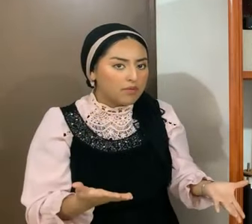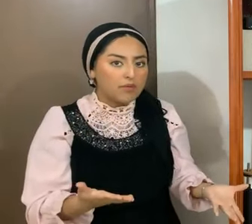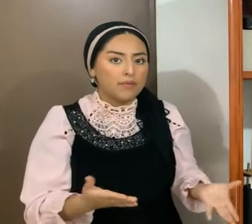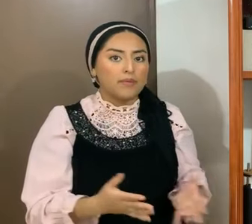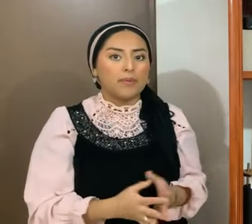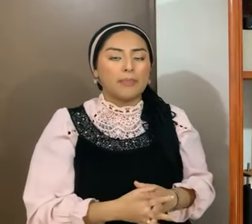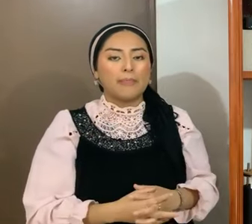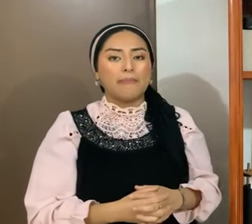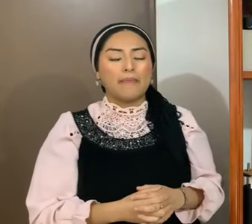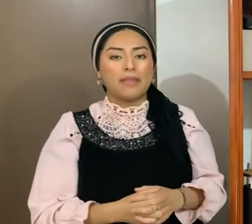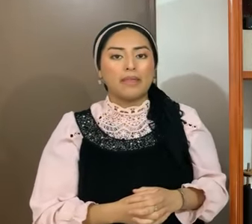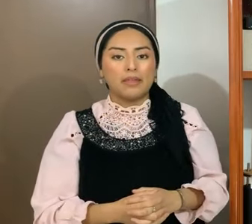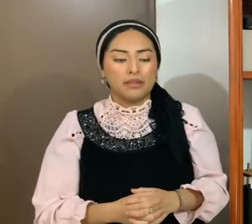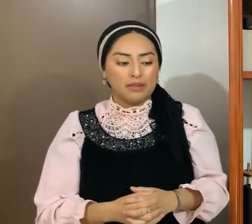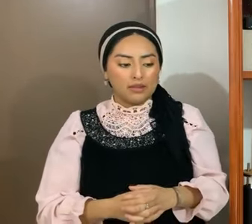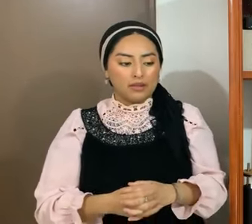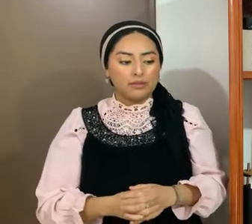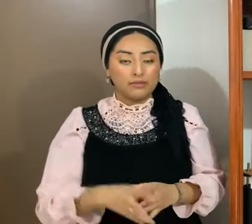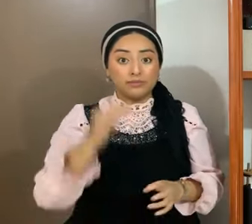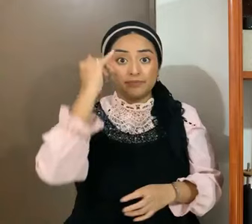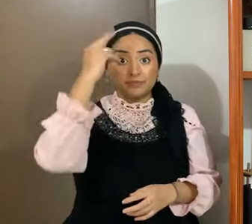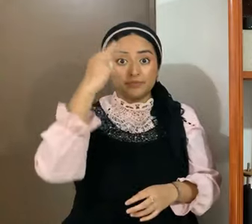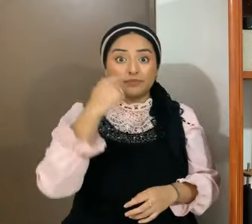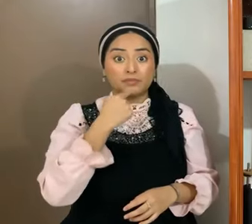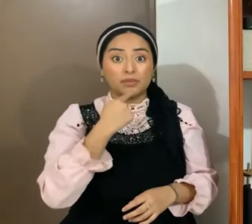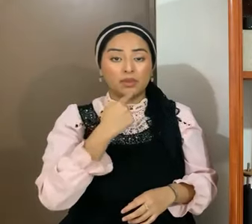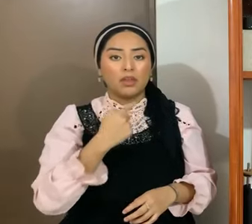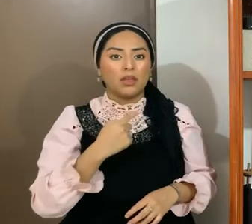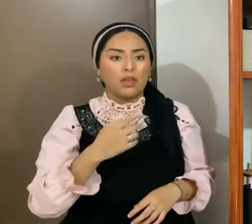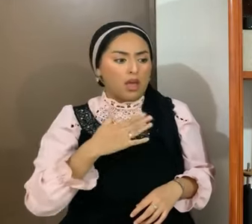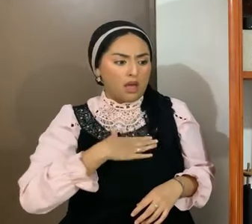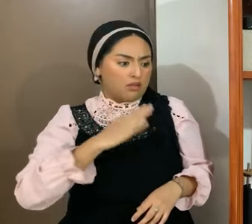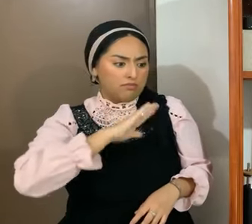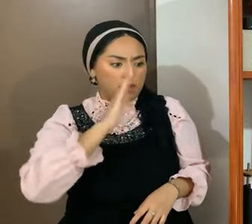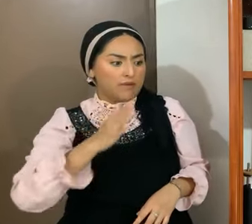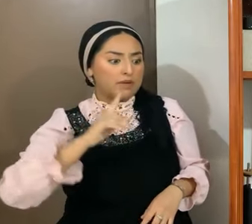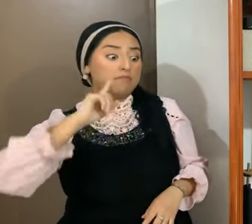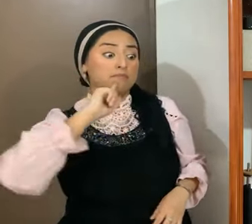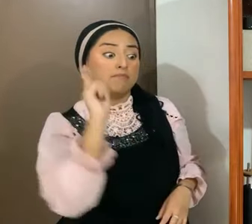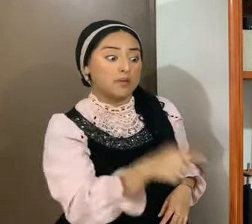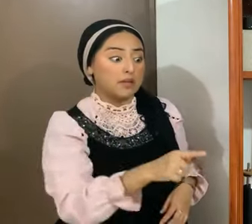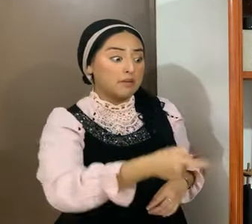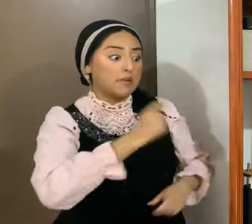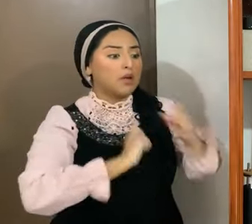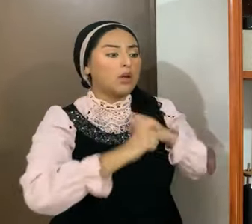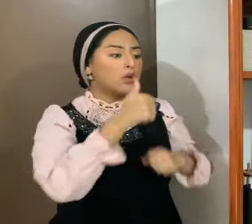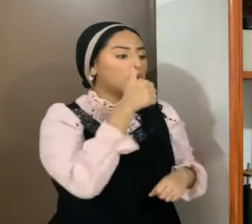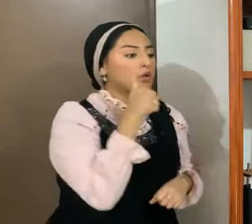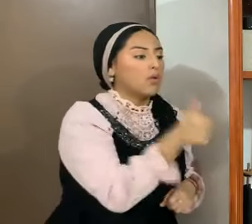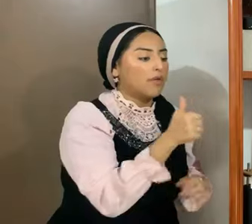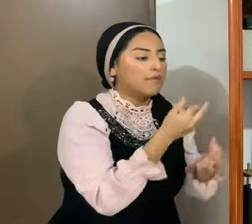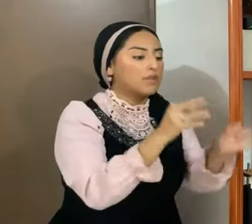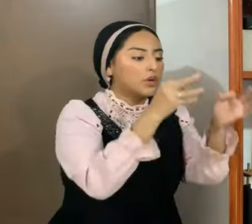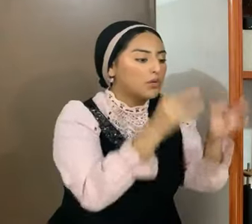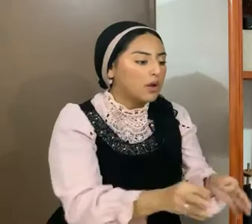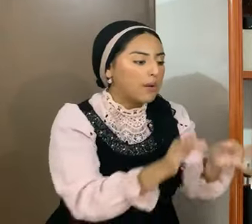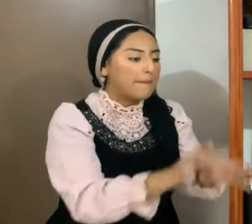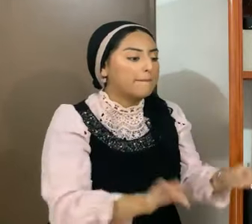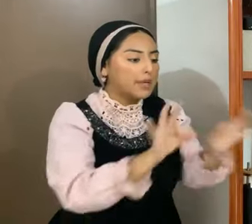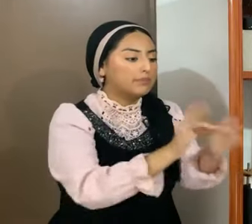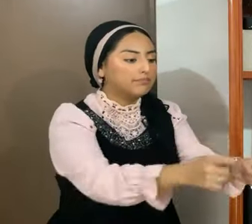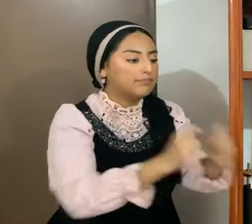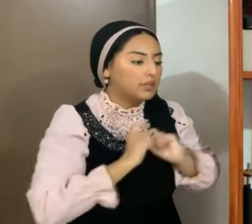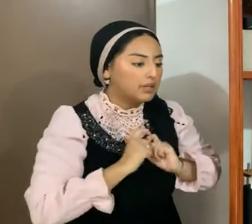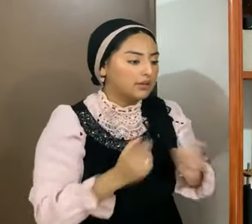miluim, no te hice servir con ofrenda, es decir, no te obligué a traerme nada. Tú tenías que hacerlo voluntariamente, ni te